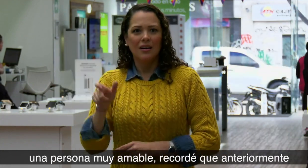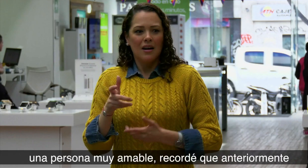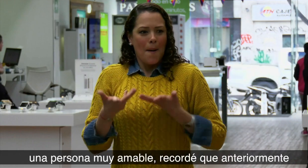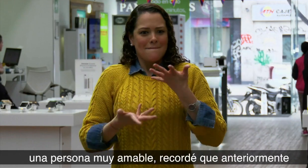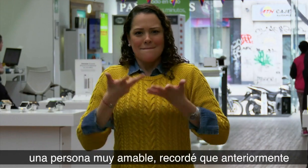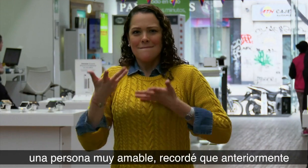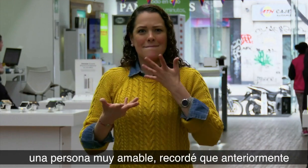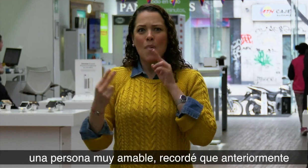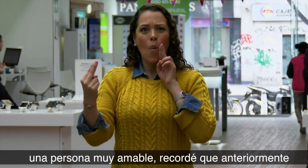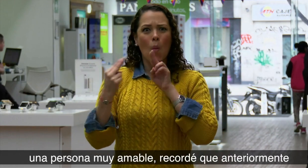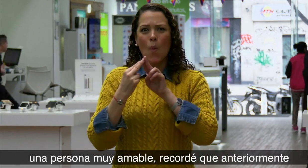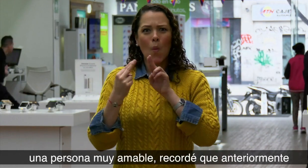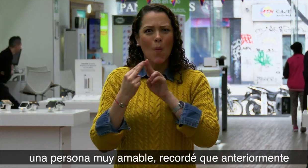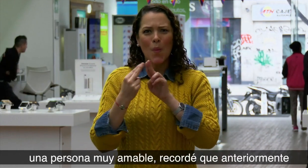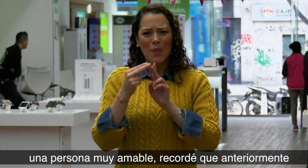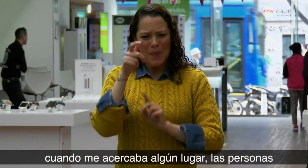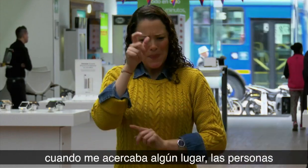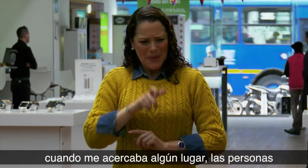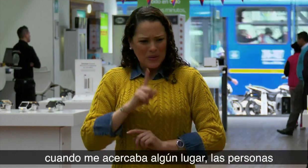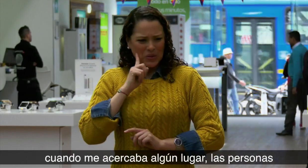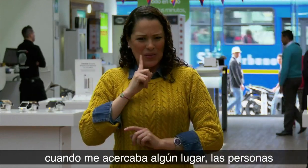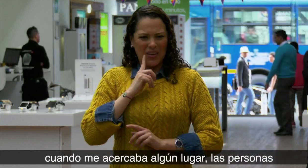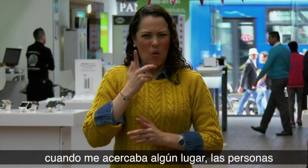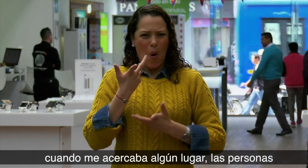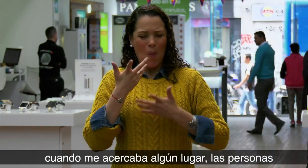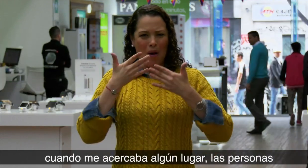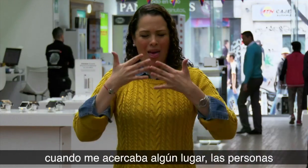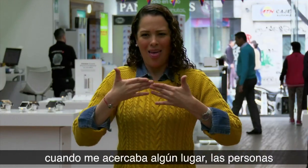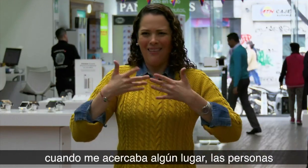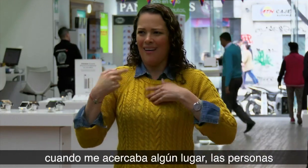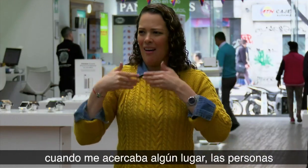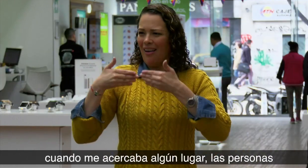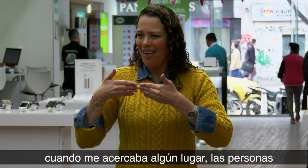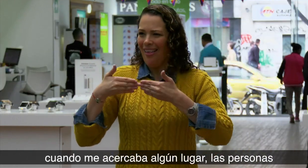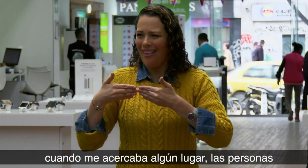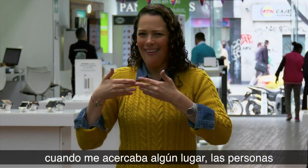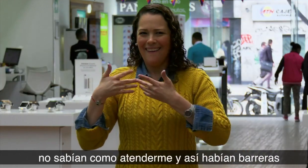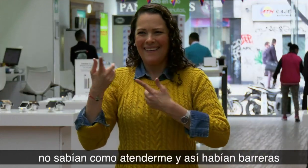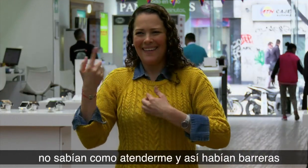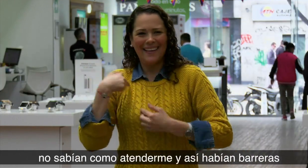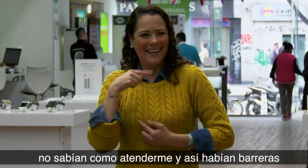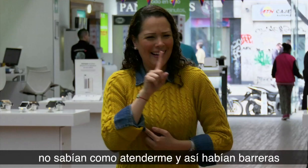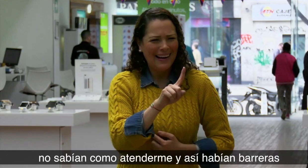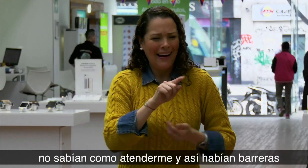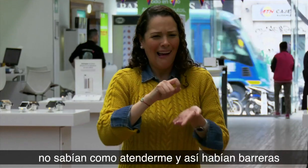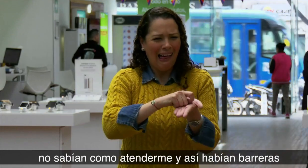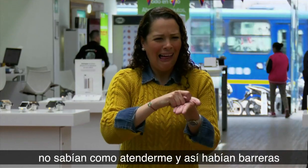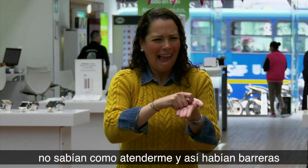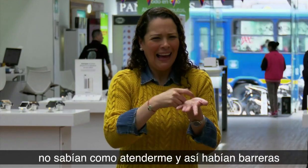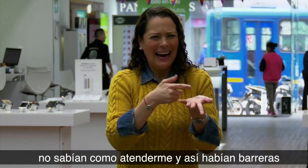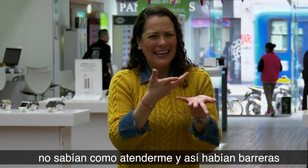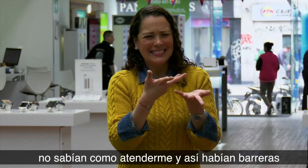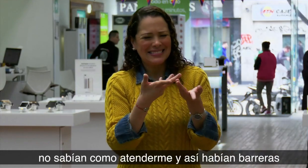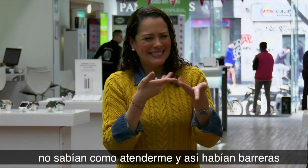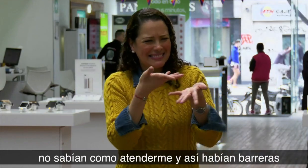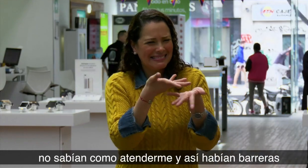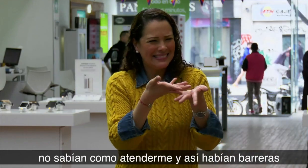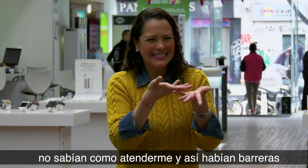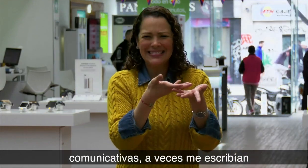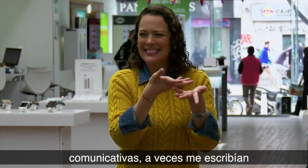Recordé que anteriormente, cuando me acercaba a algún lugar, las personas no sabían cómo atenderme, pues sí había barreras